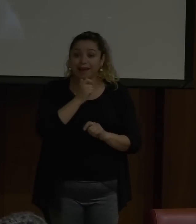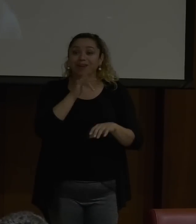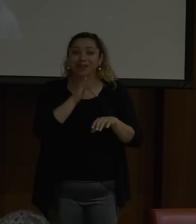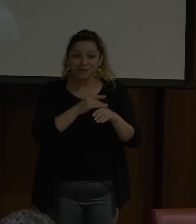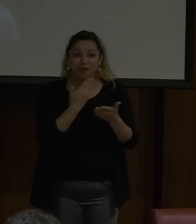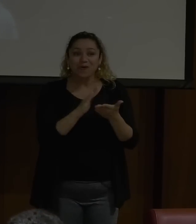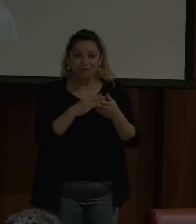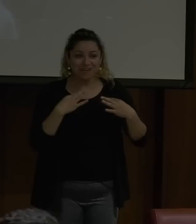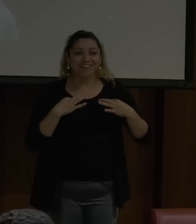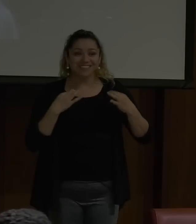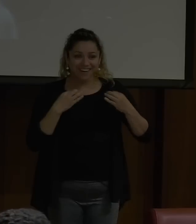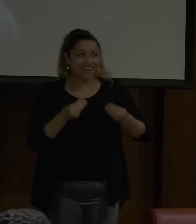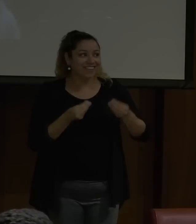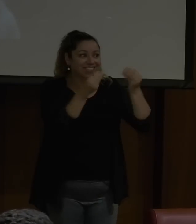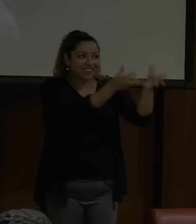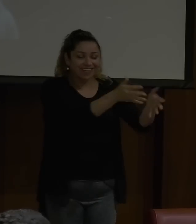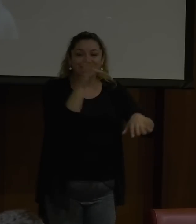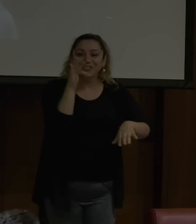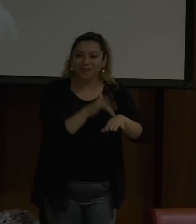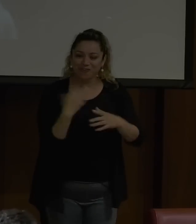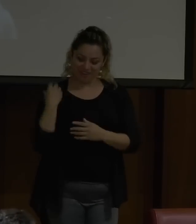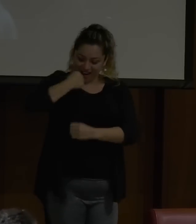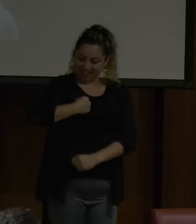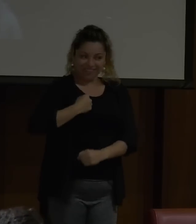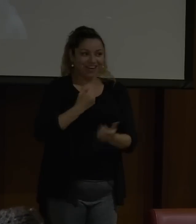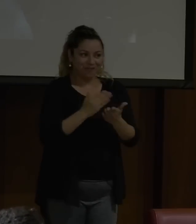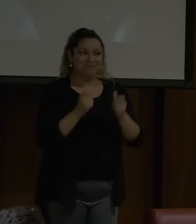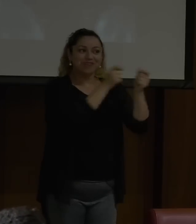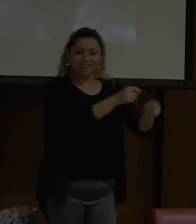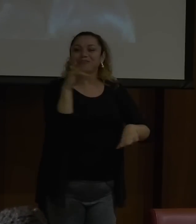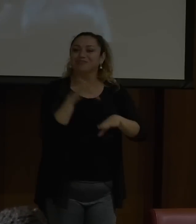traje, unos zapatos y una cartera.